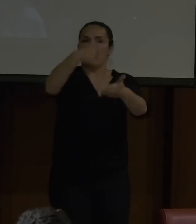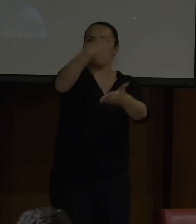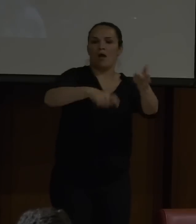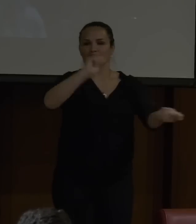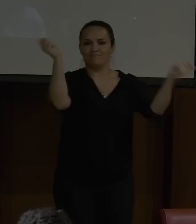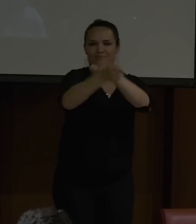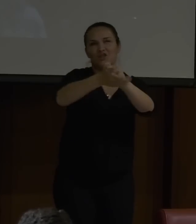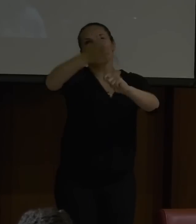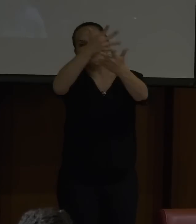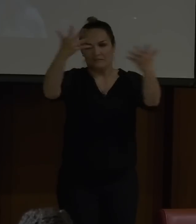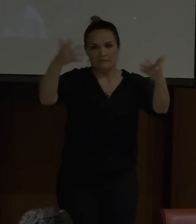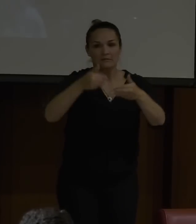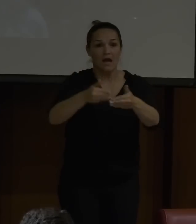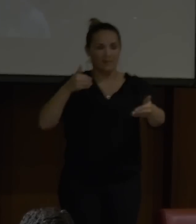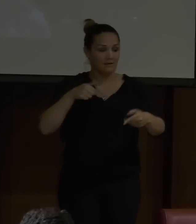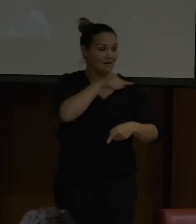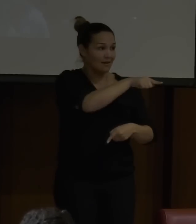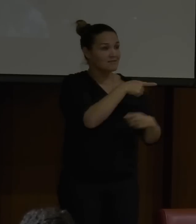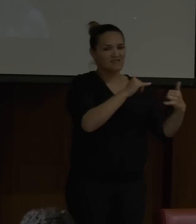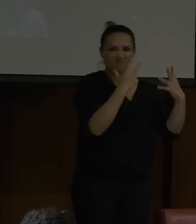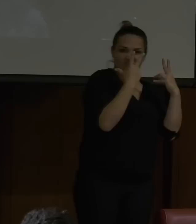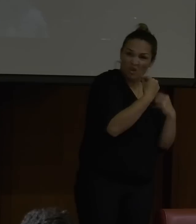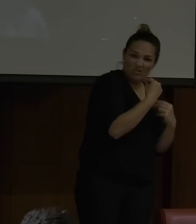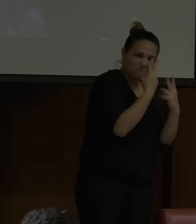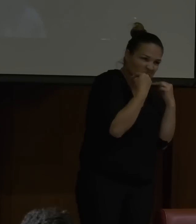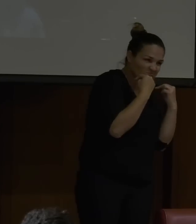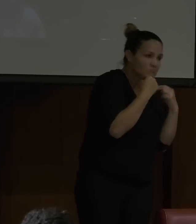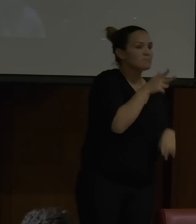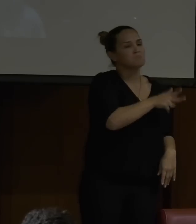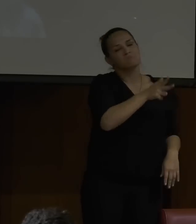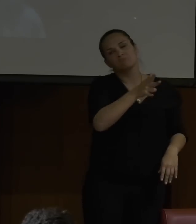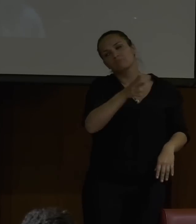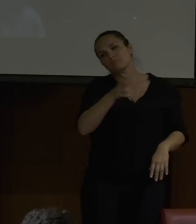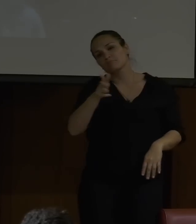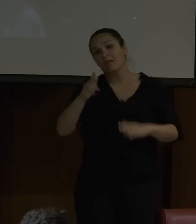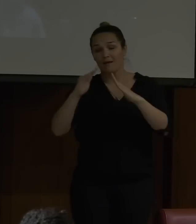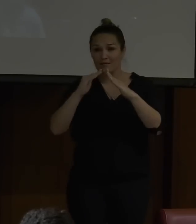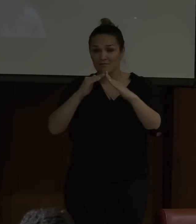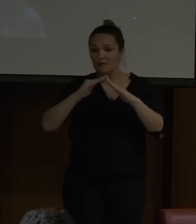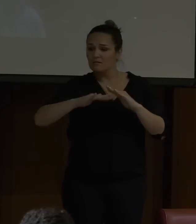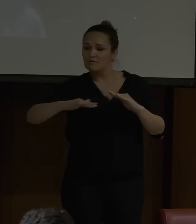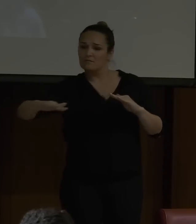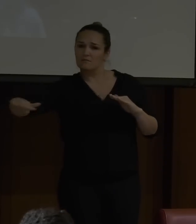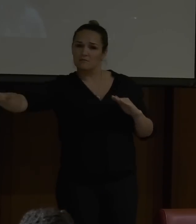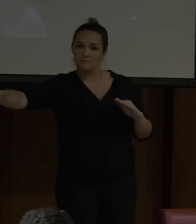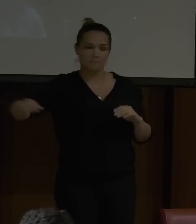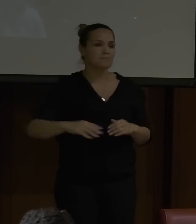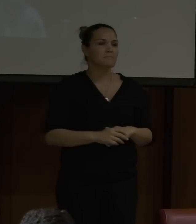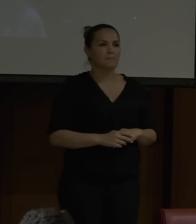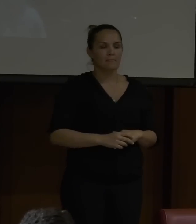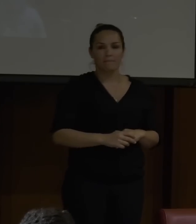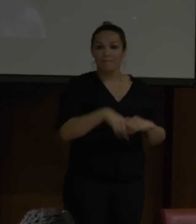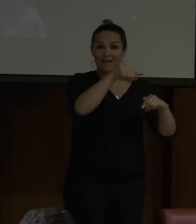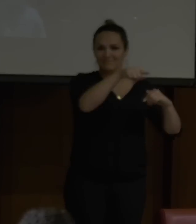plan para las aguas. Y ahí, cuando llegó al ramal de las aguas